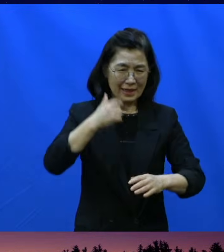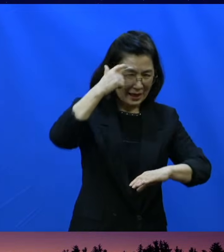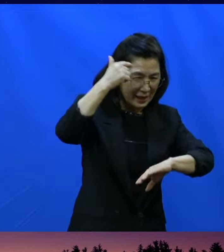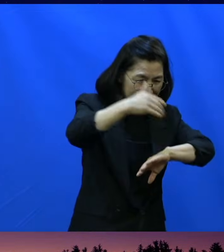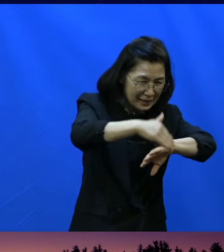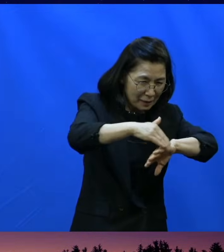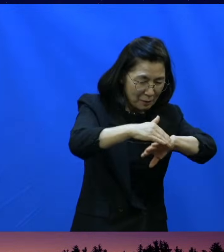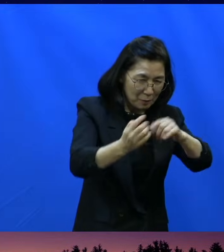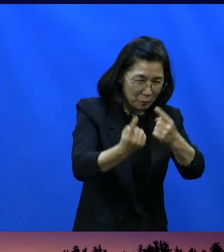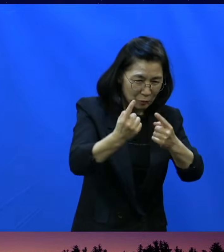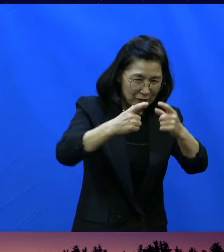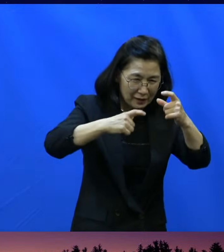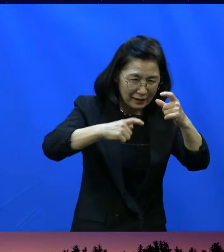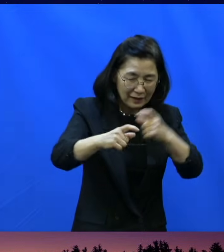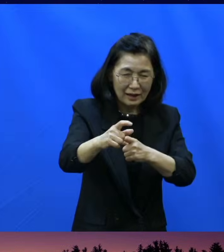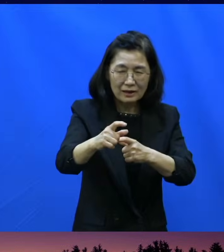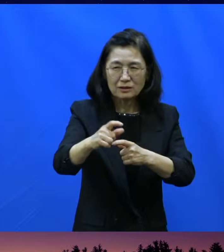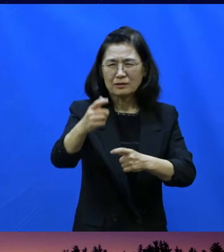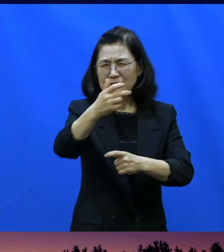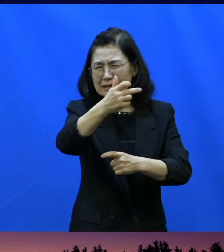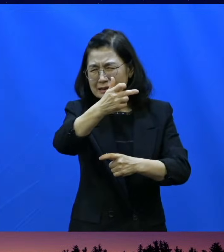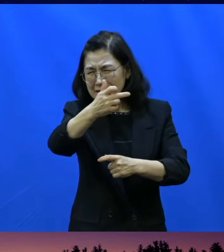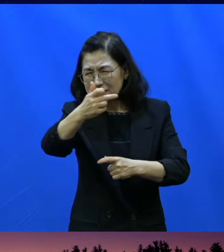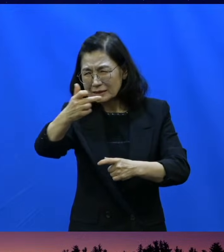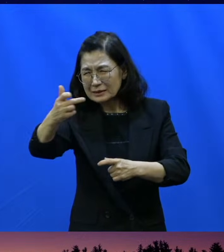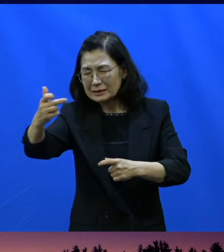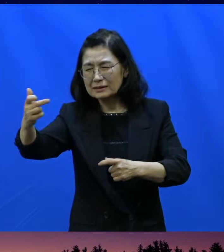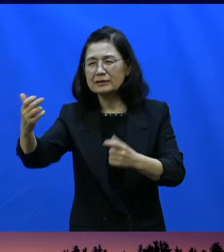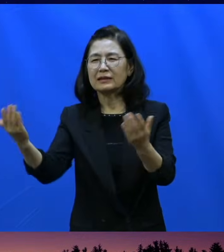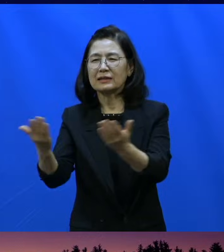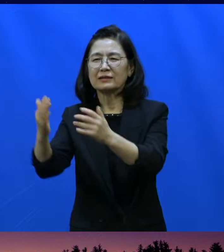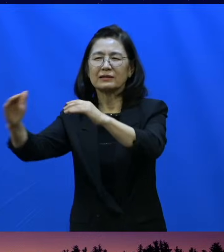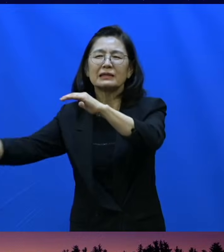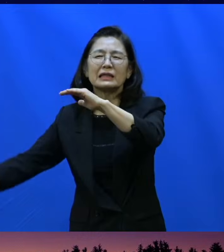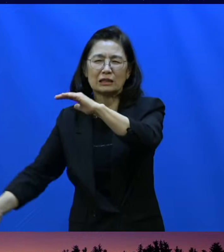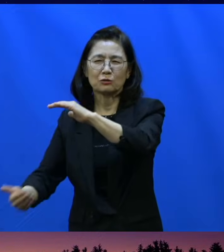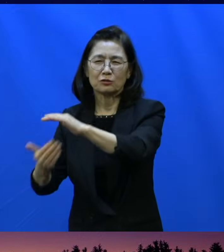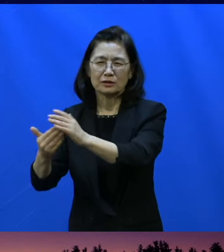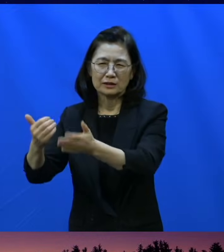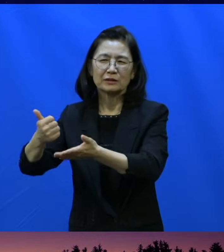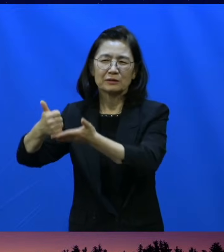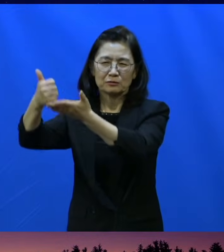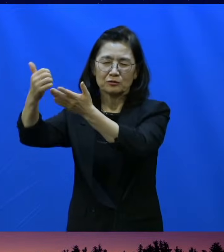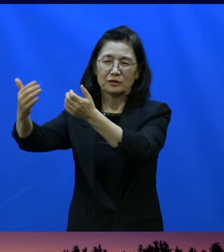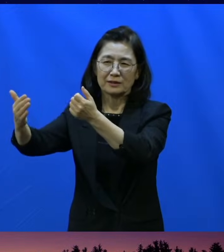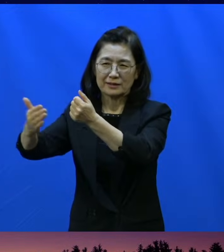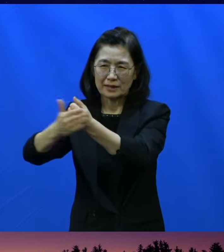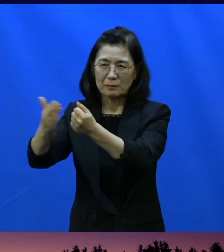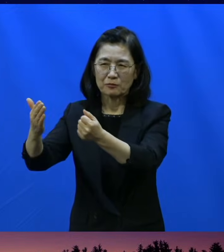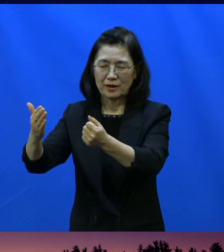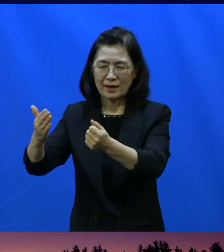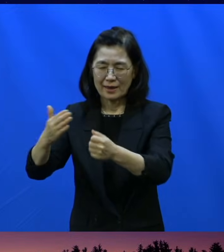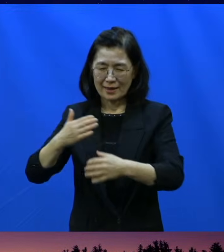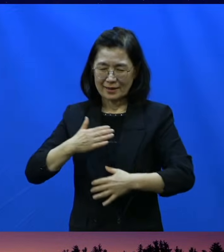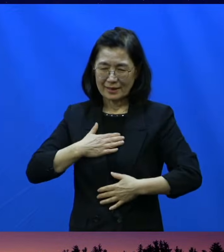일들을 능히 이루실 분임을 믿고 신뢰할 때, 가끔 우리는 물러설 때도 있어야